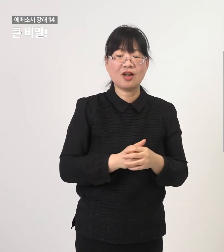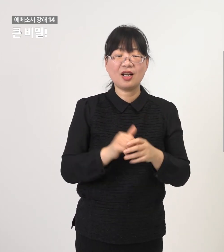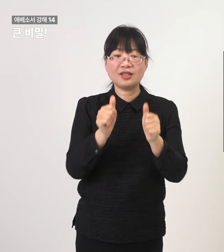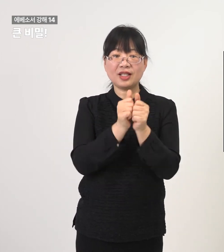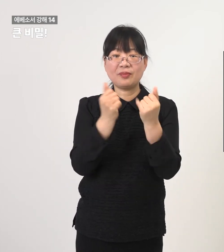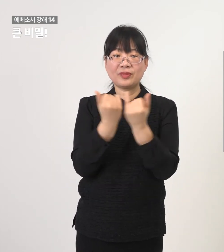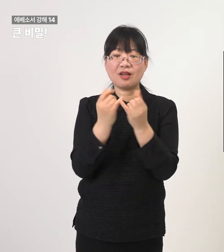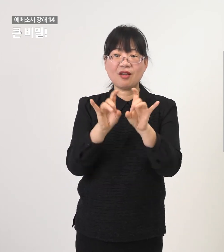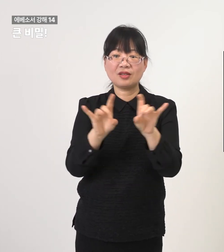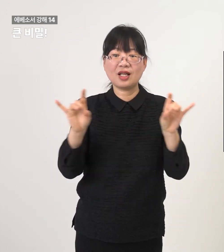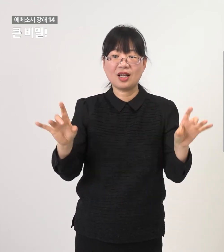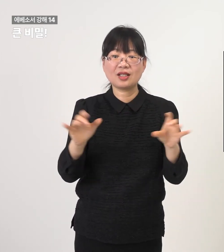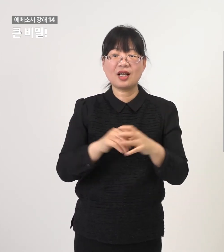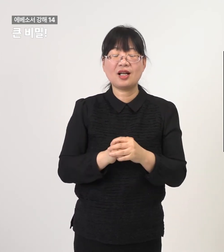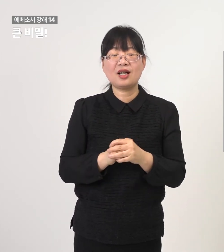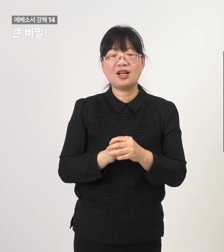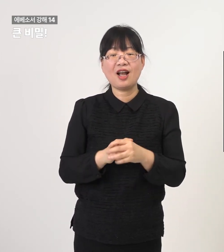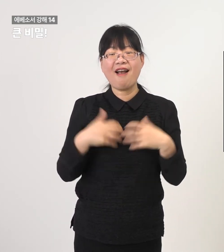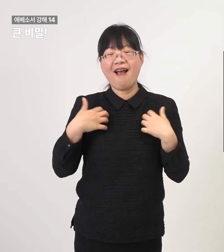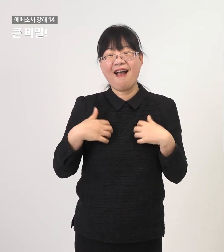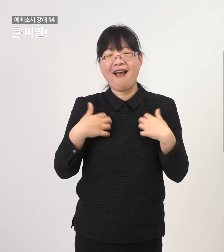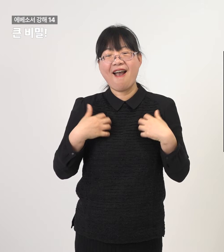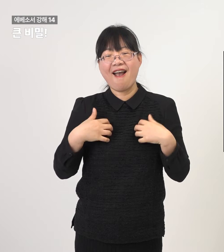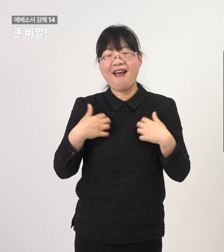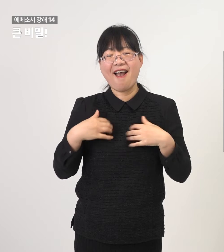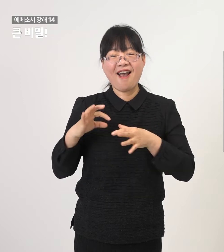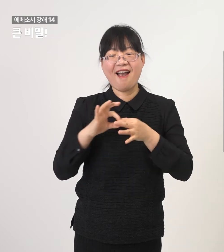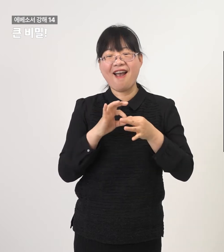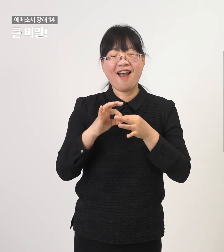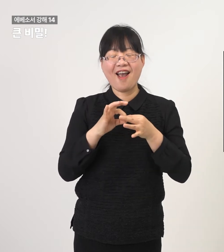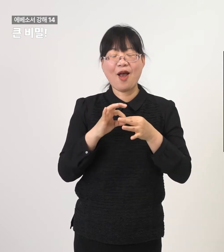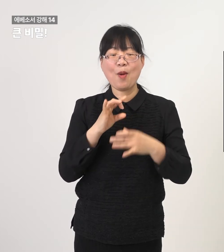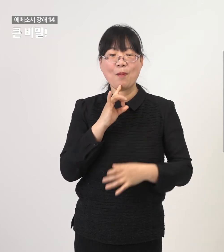남녀 각각 엔조이하는 관계로서만